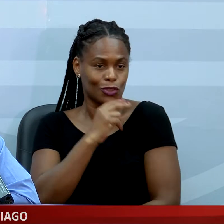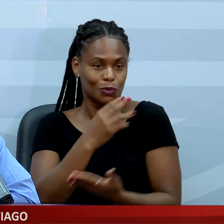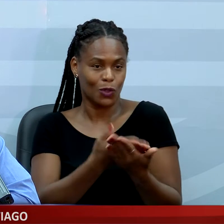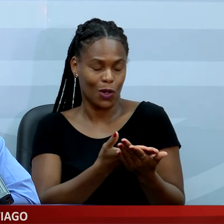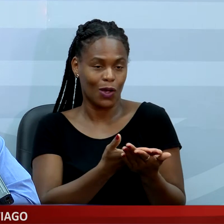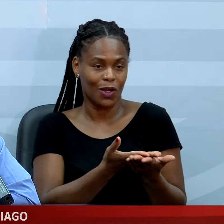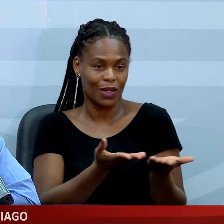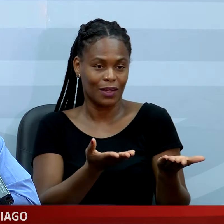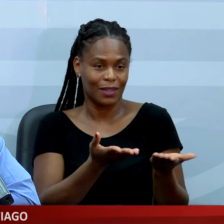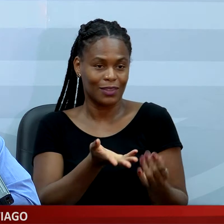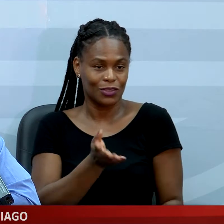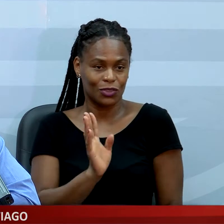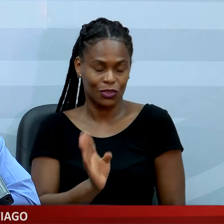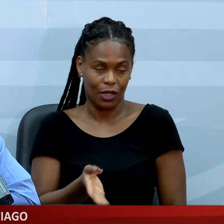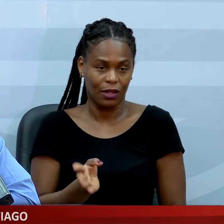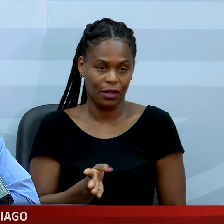já